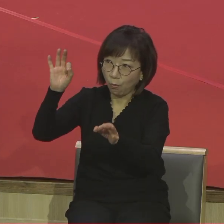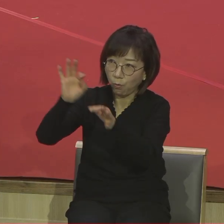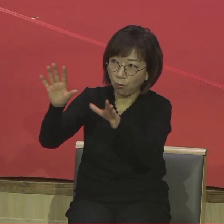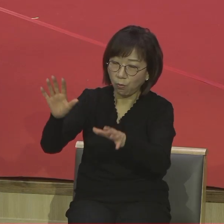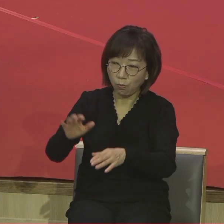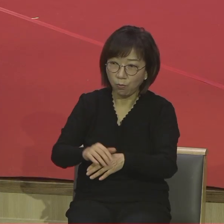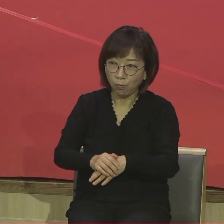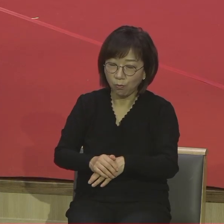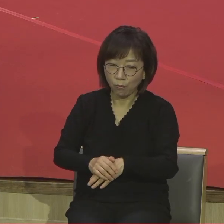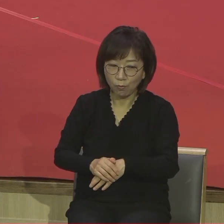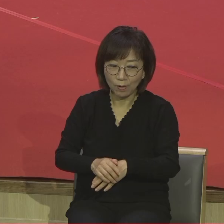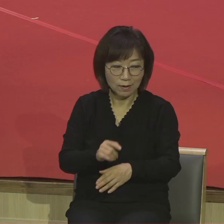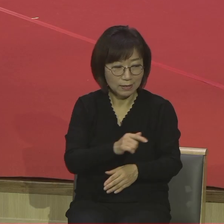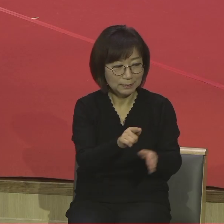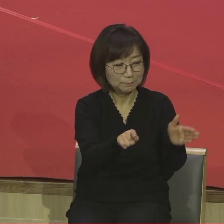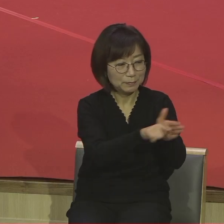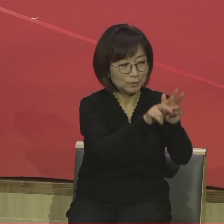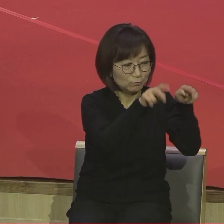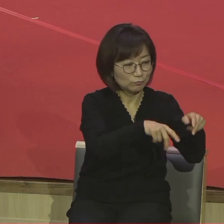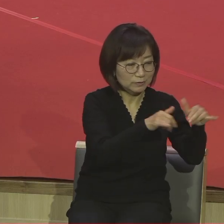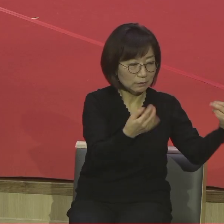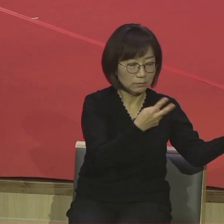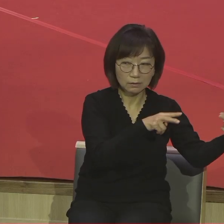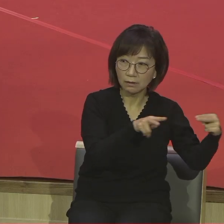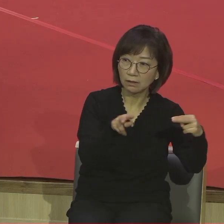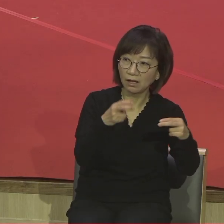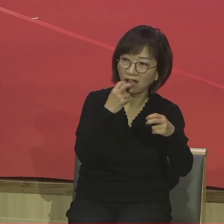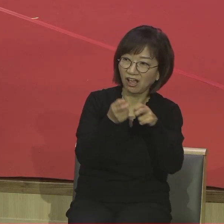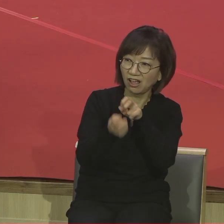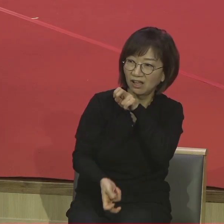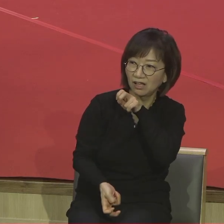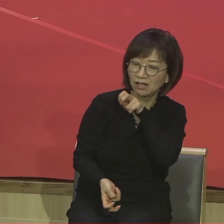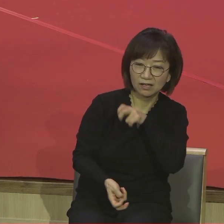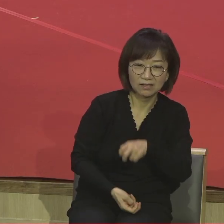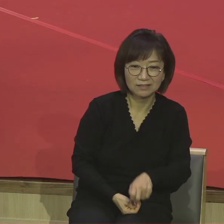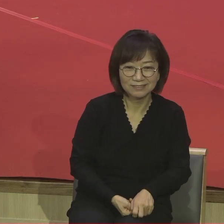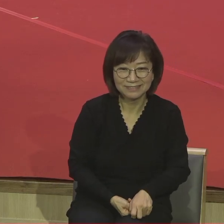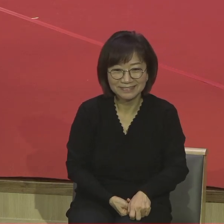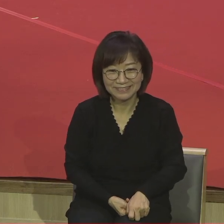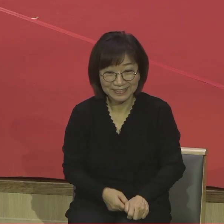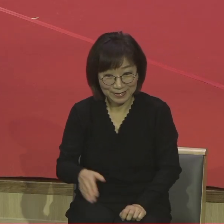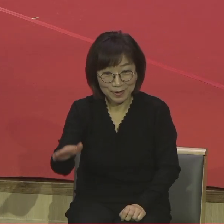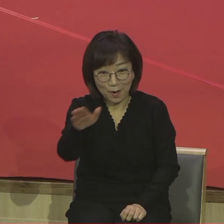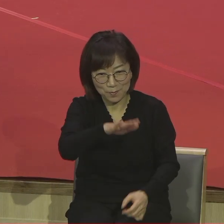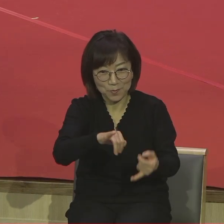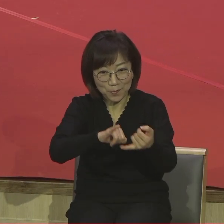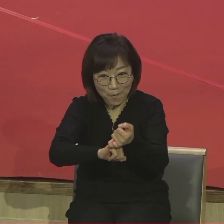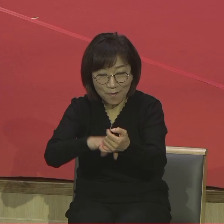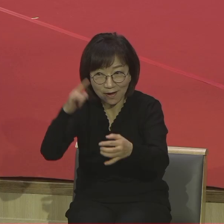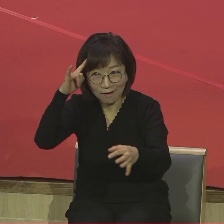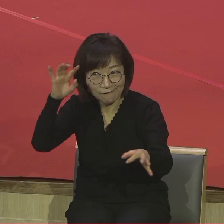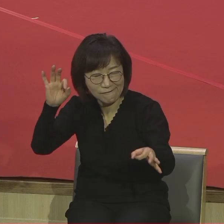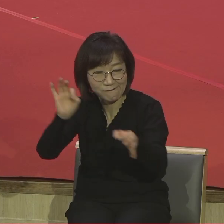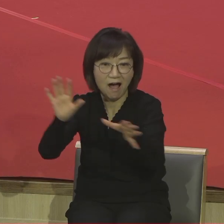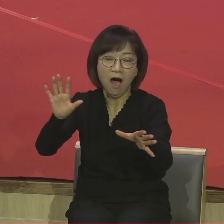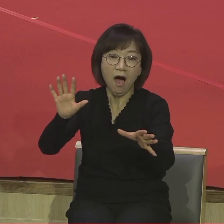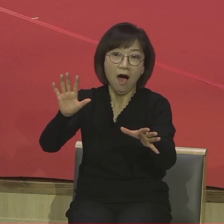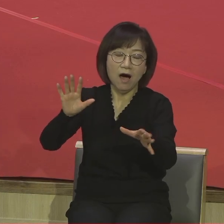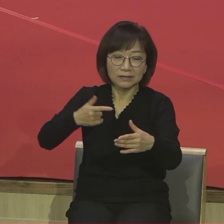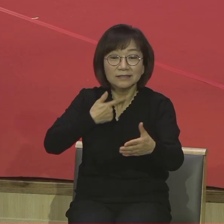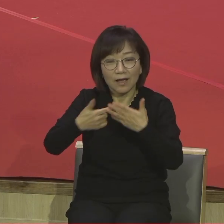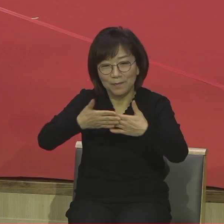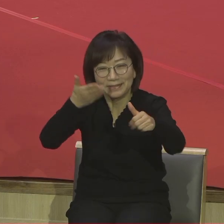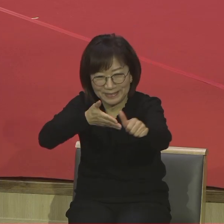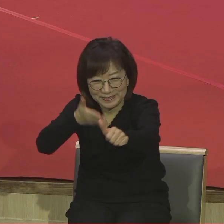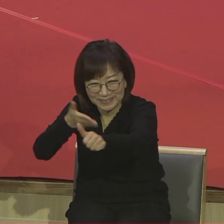내 사람을 봐라. 자랑하는 겁니다. 여러분 다 반전되기 바랍니다. 그래서